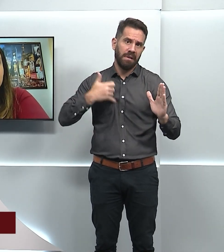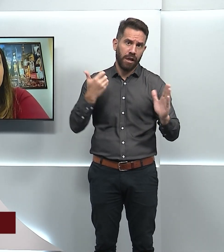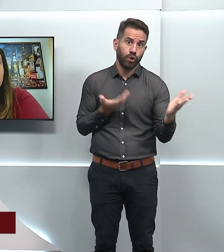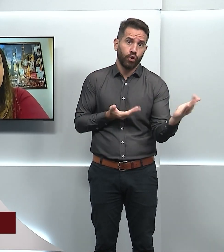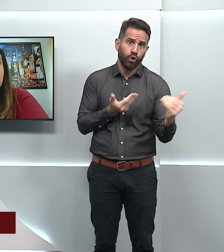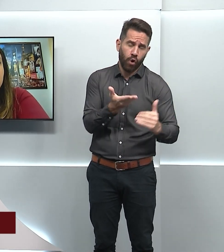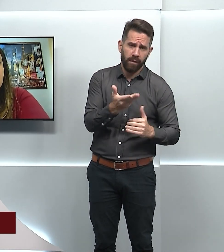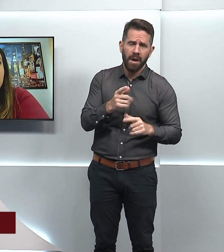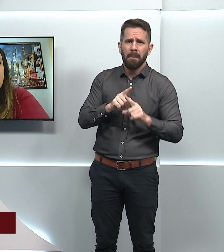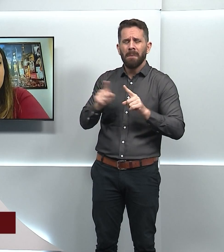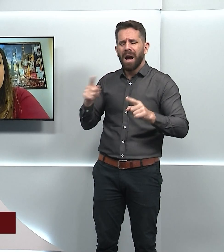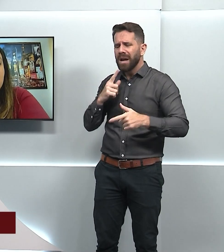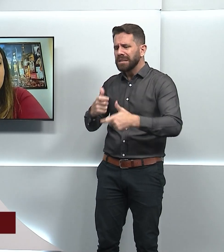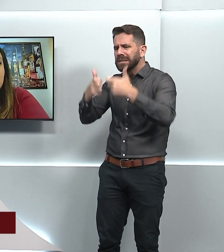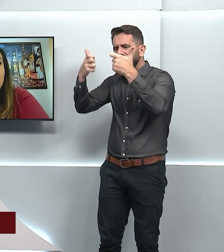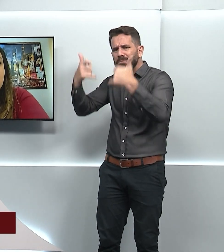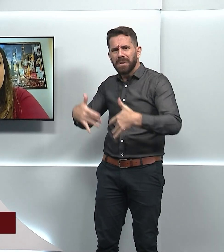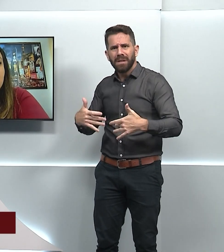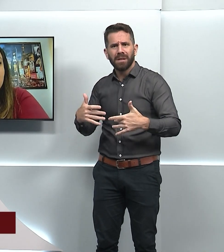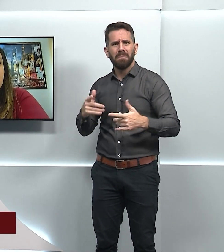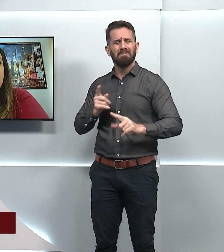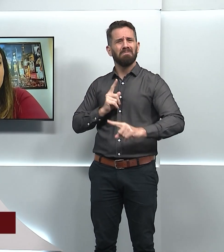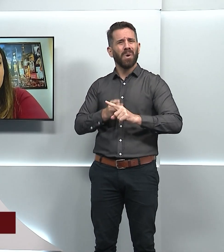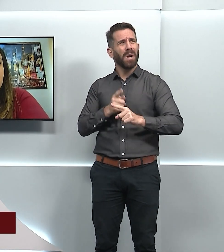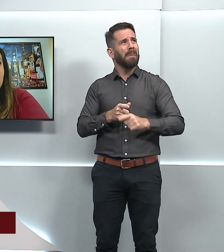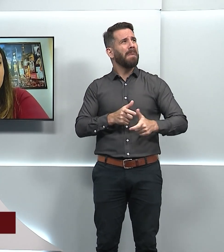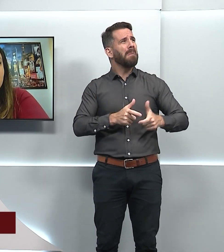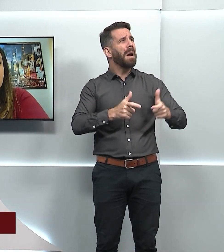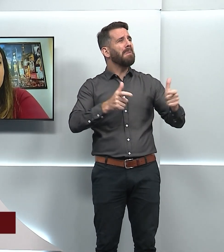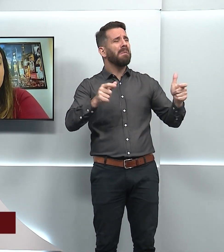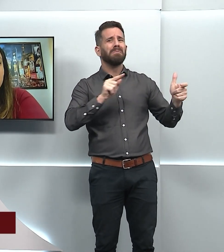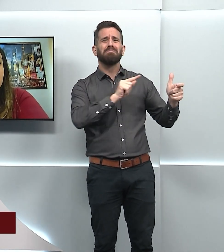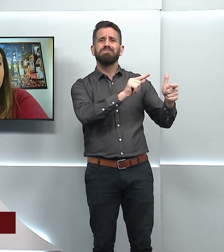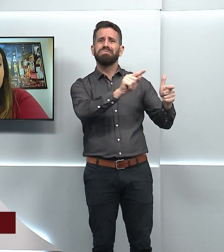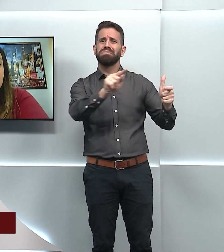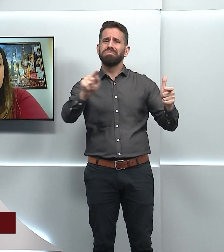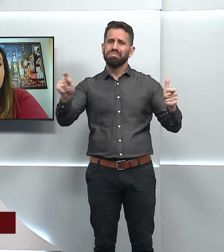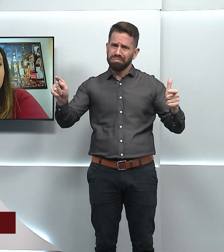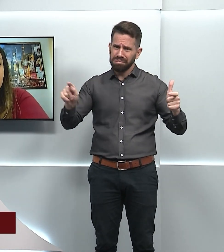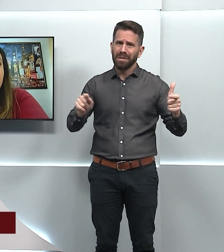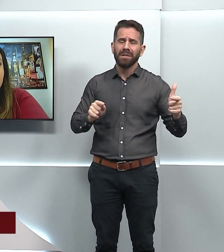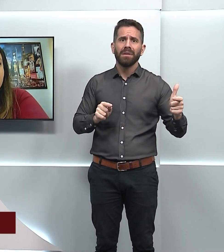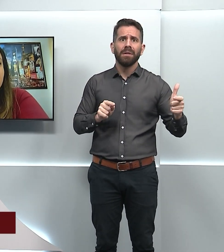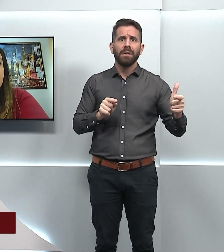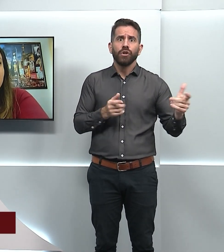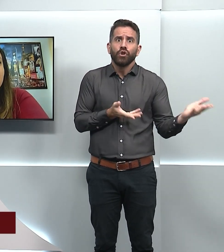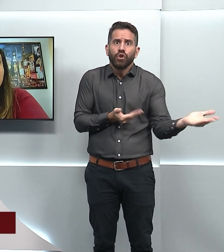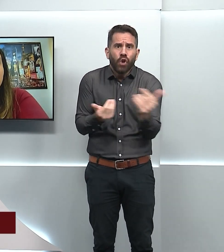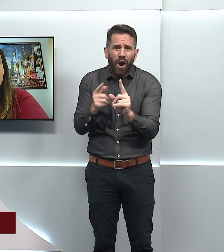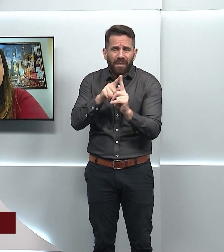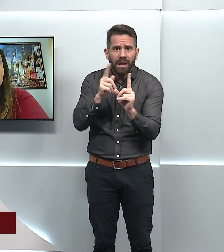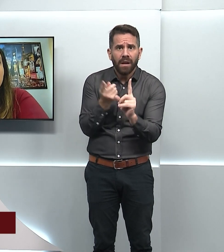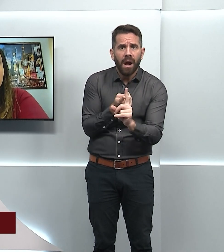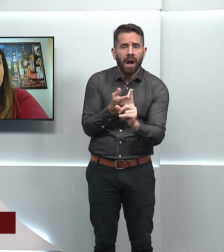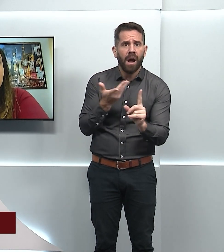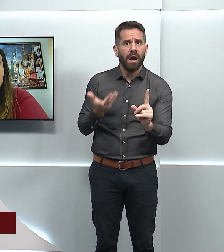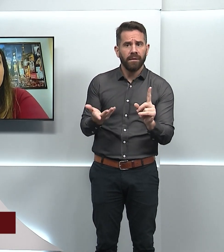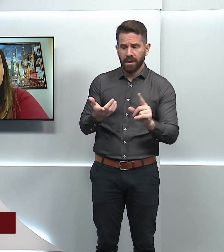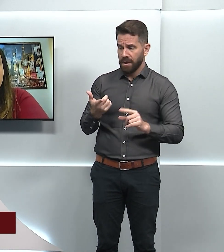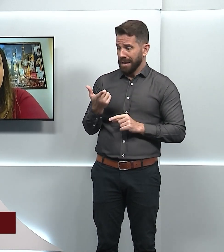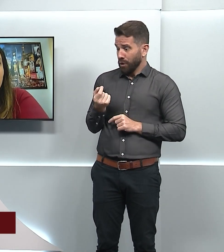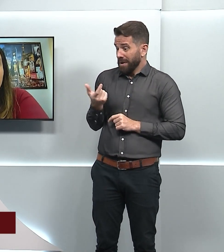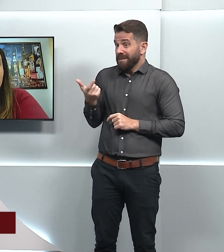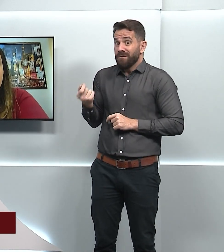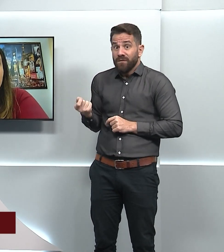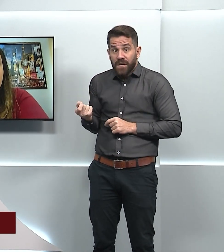que pode causar ainda esse número grande de adolescentes, né? Em 2020, as mães adolescentes representavam 14%,